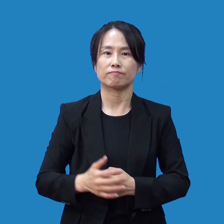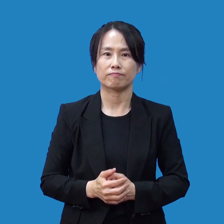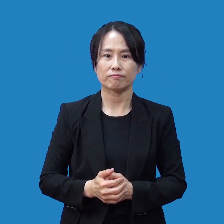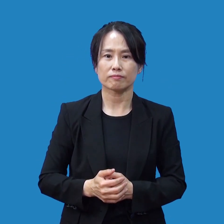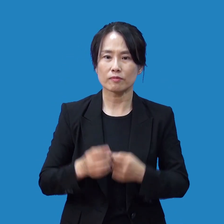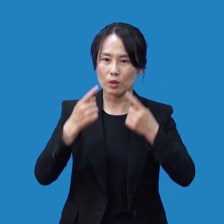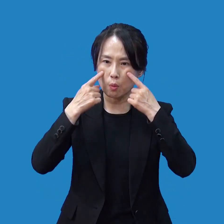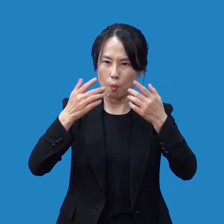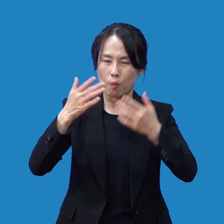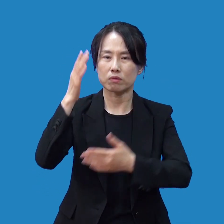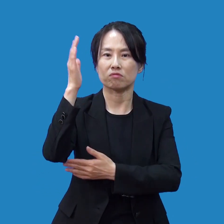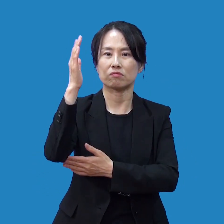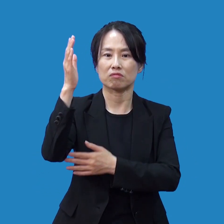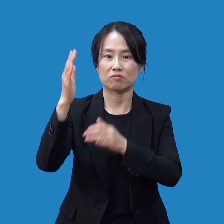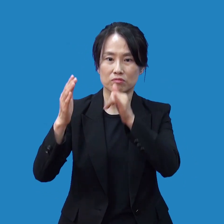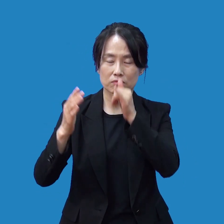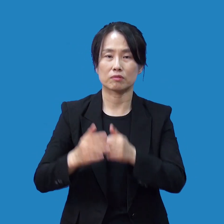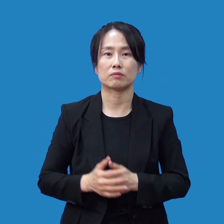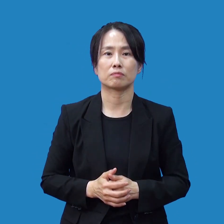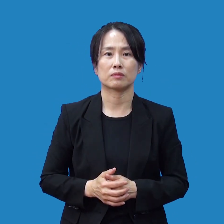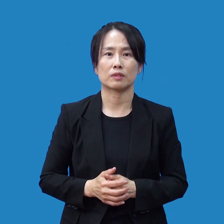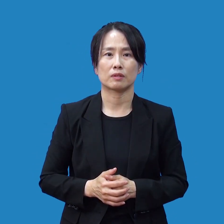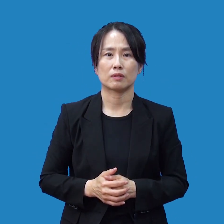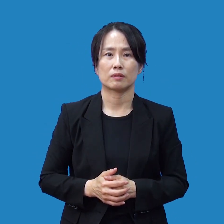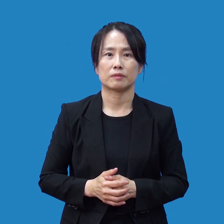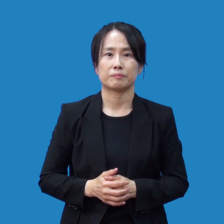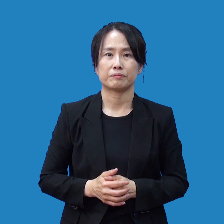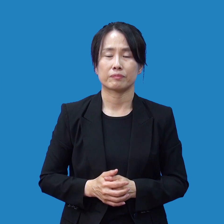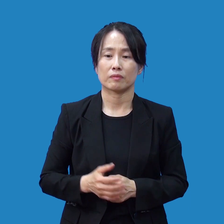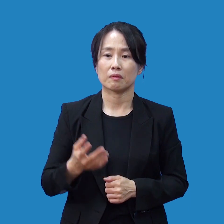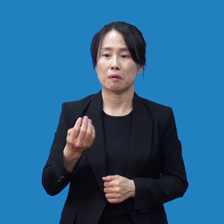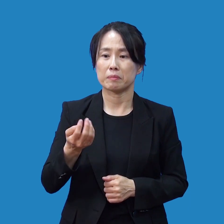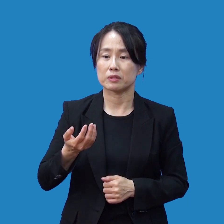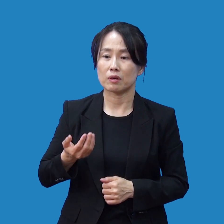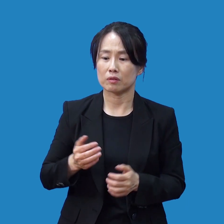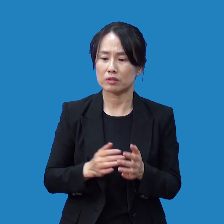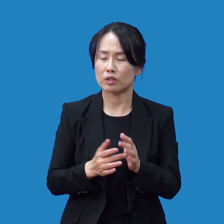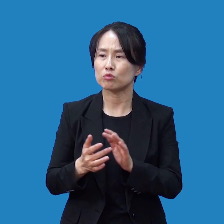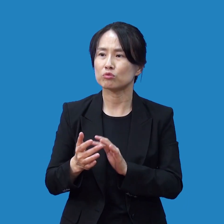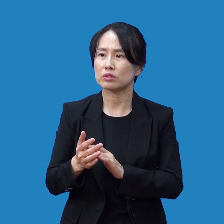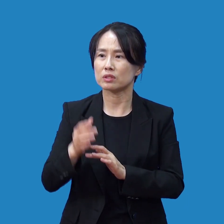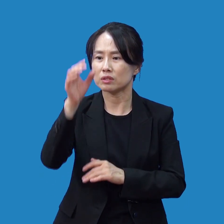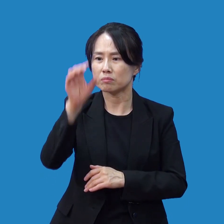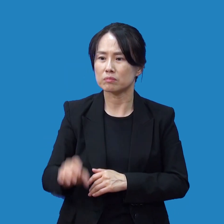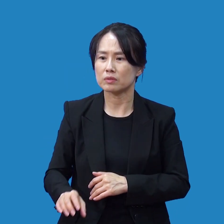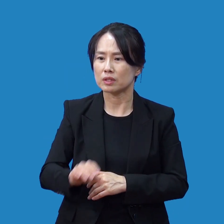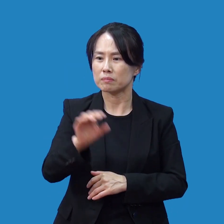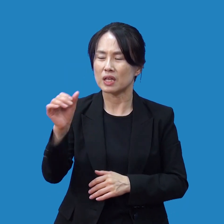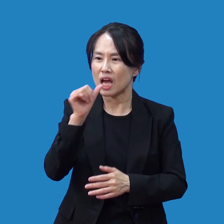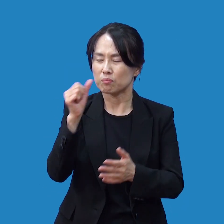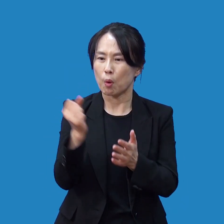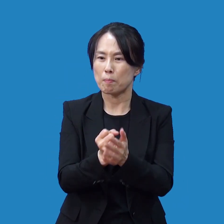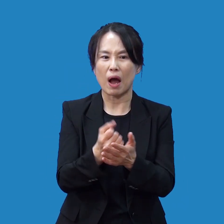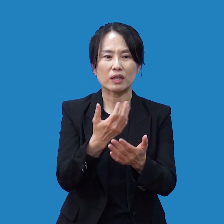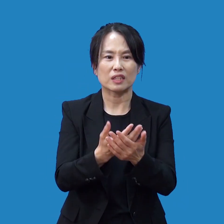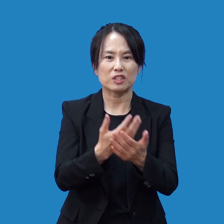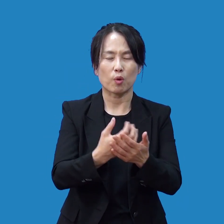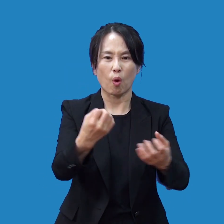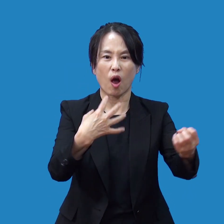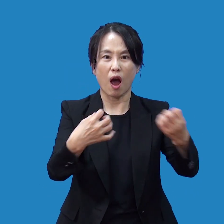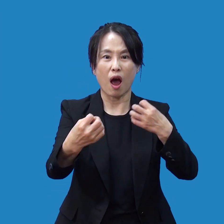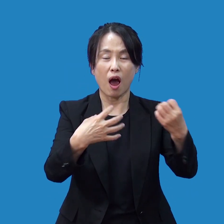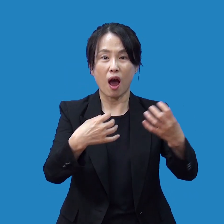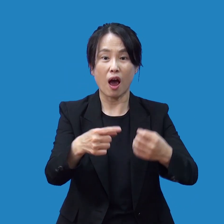와닿기 시작합니다. 불과 얼마 전까지 예수님을 십자가에 못 박으라고 소리 질렀던 사람들 앞에서